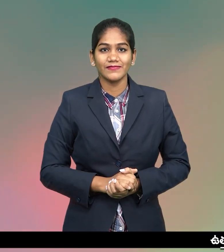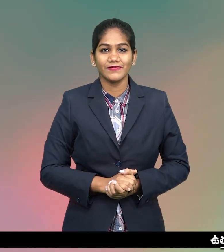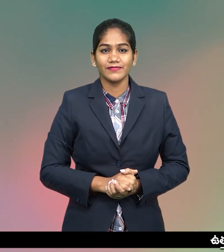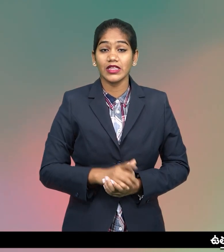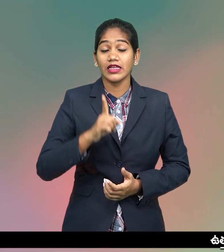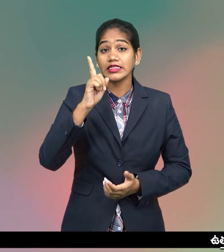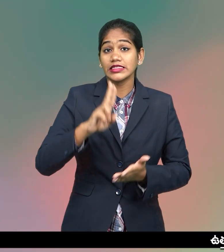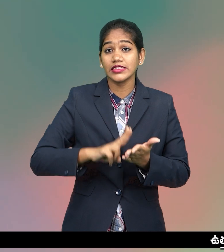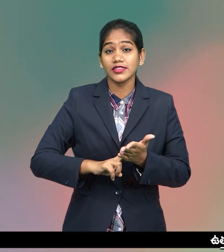ఉత్తర అర్ధగోళంలో